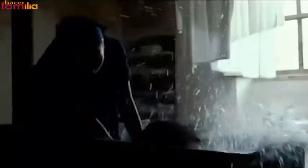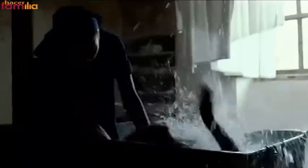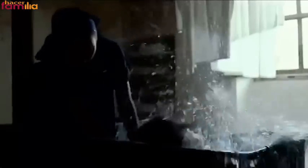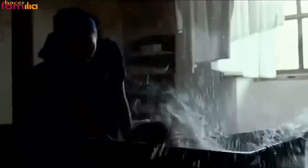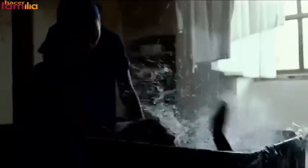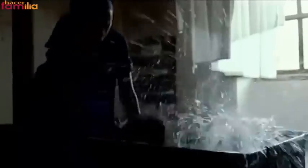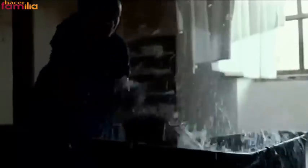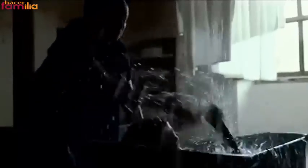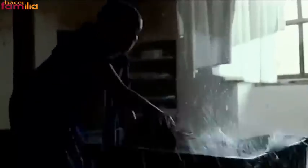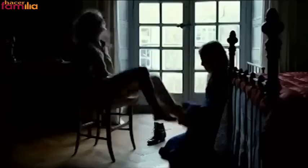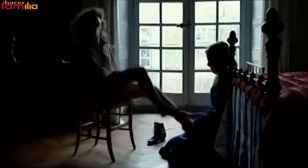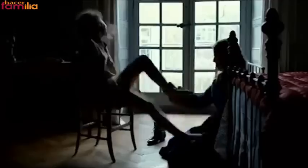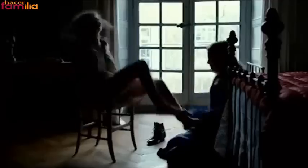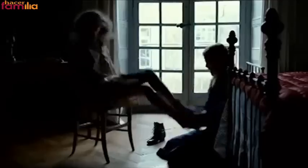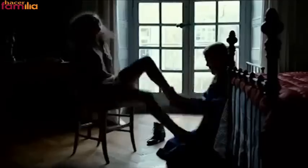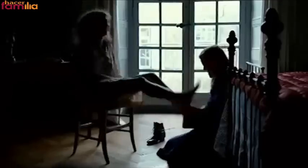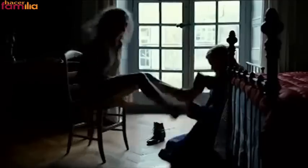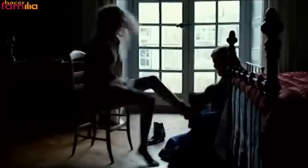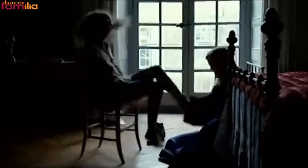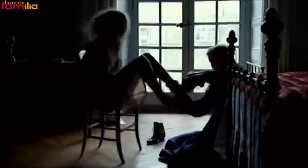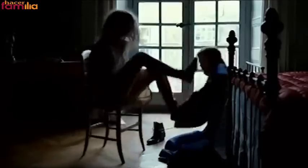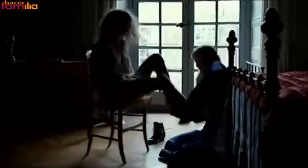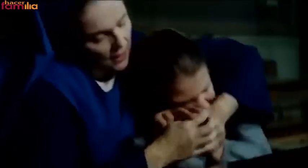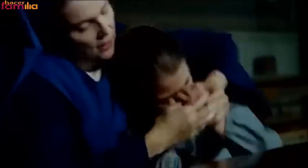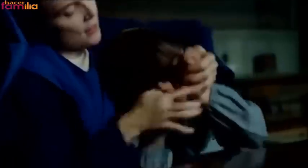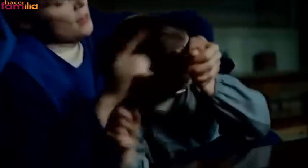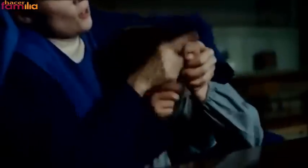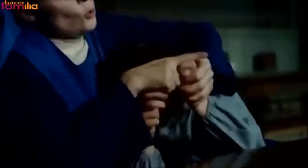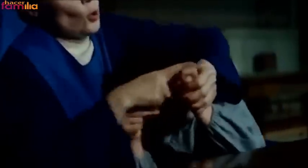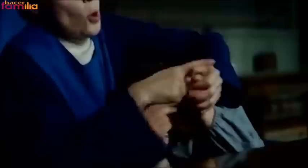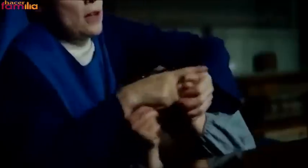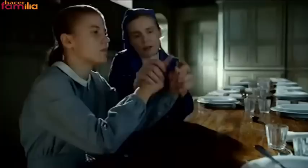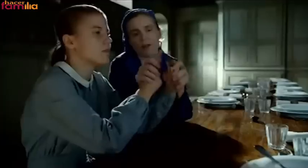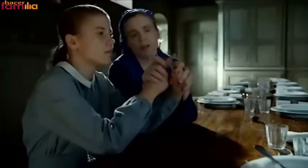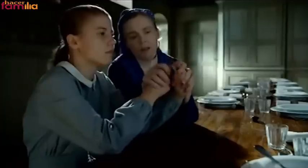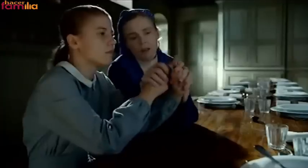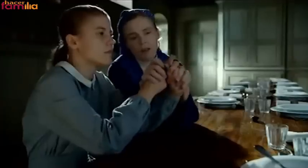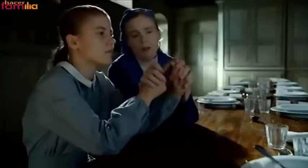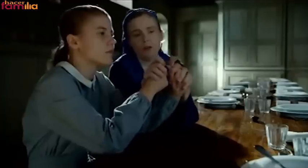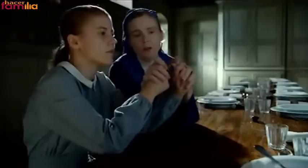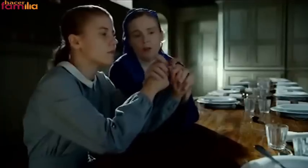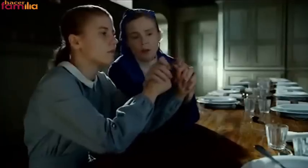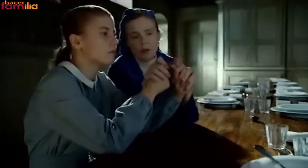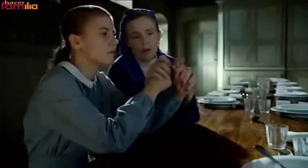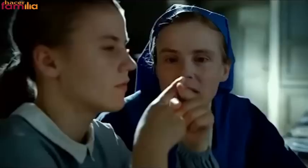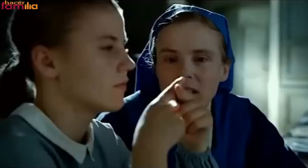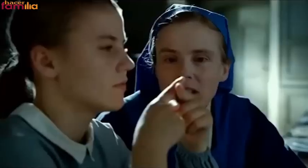llamada Mar no puede comunicarse con nadie por ello acabara sumergiéndose en un horrible mundo de